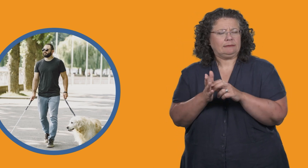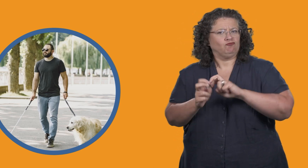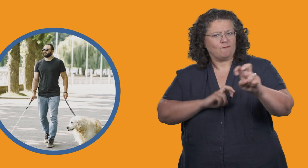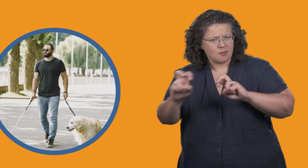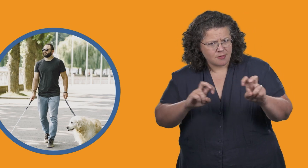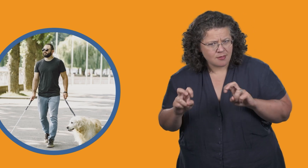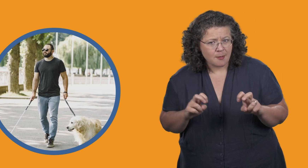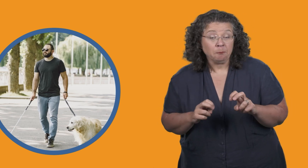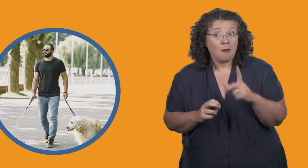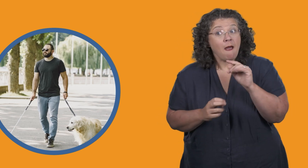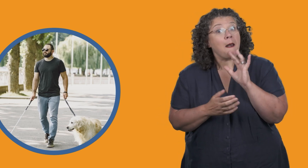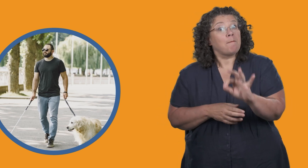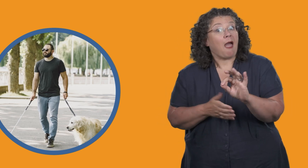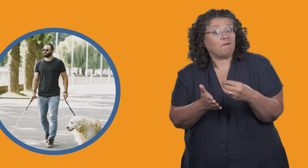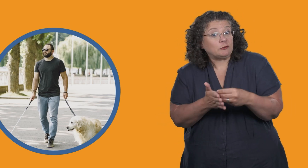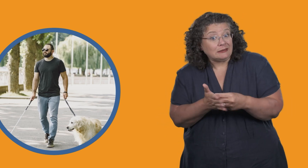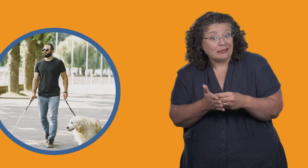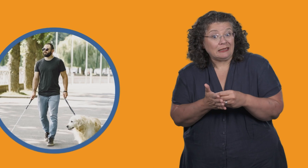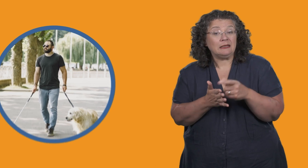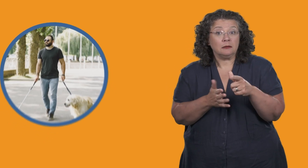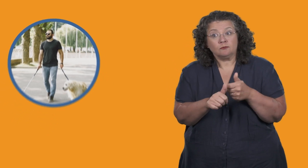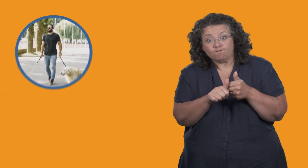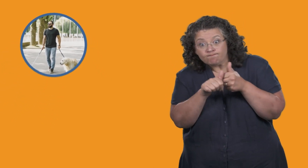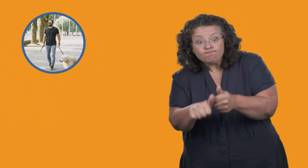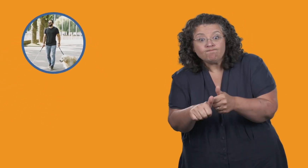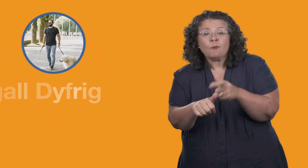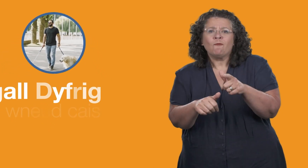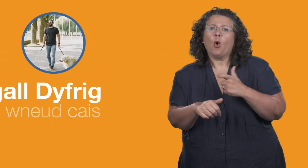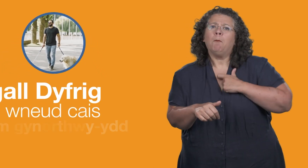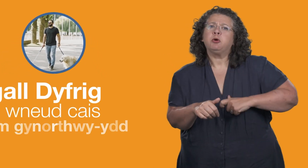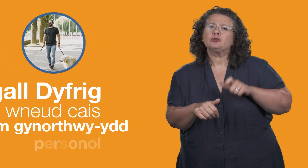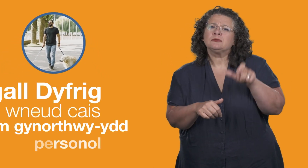wrth daflenni a chanfasio'r tai yn ei ward.